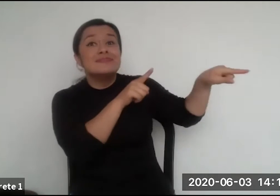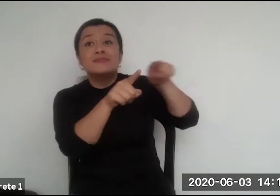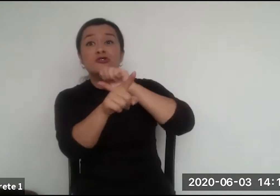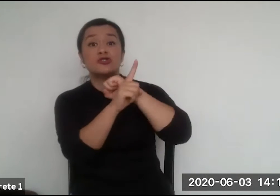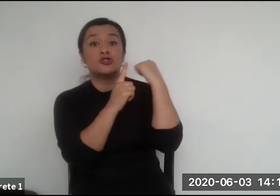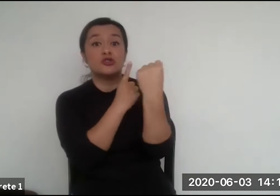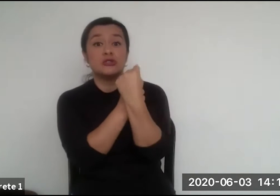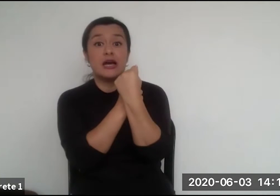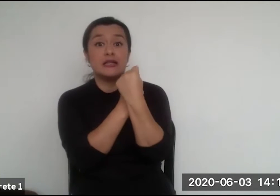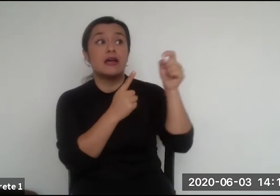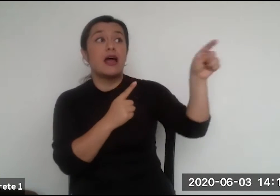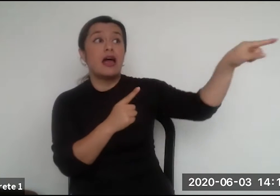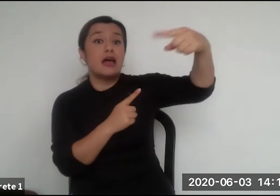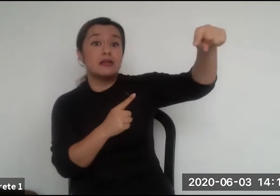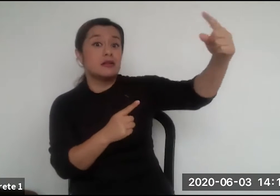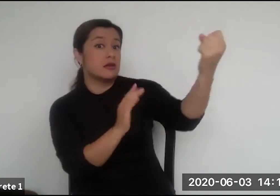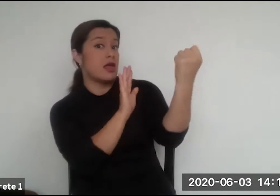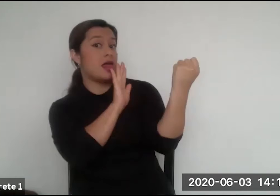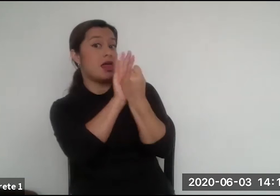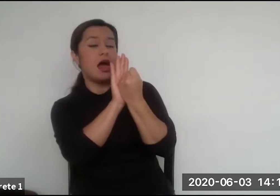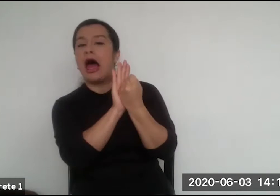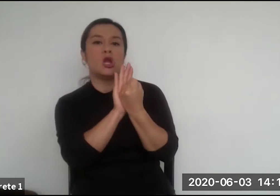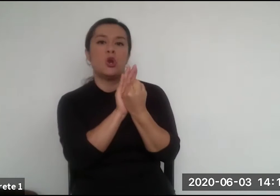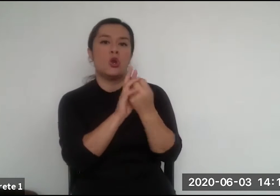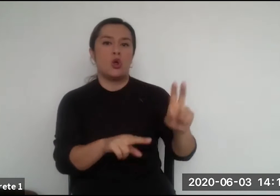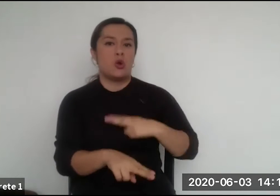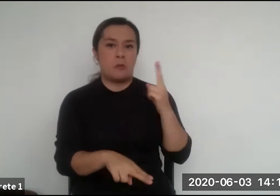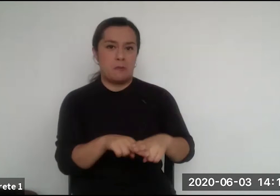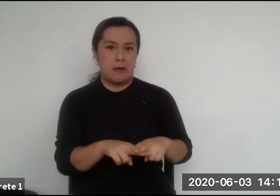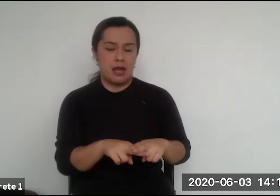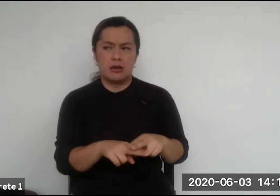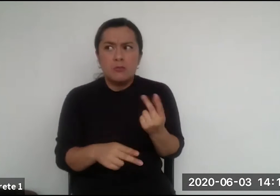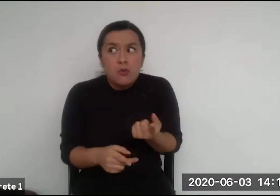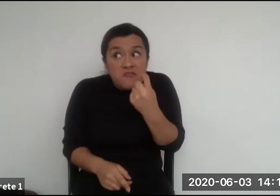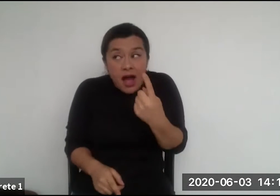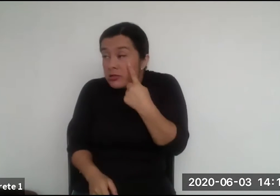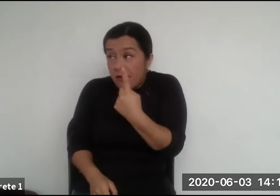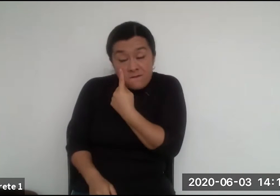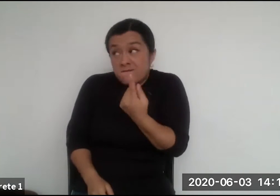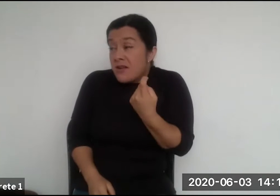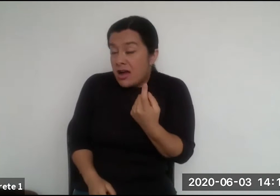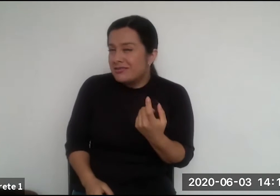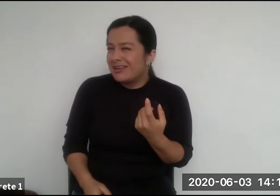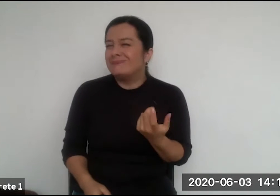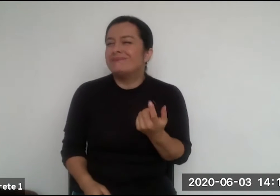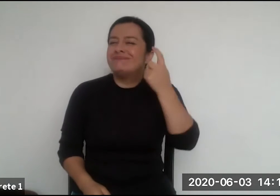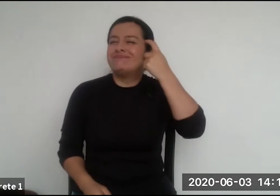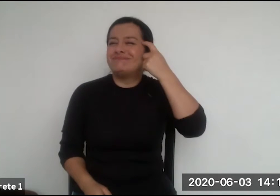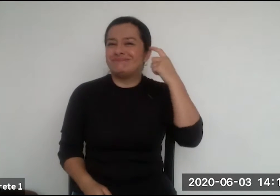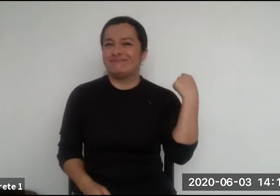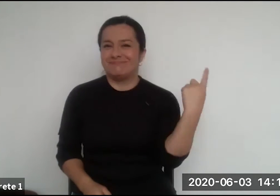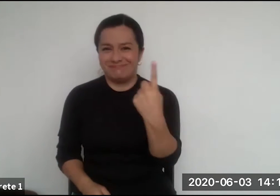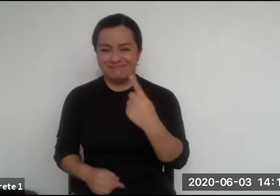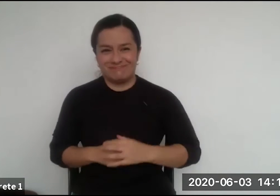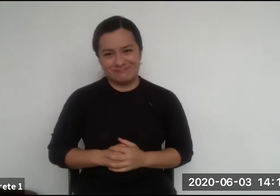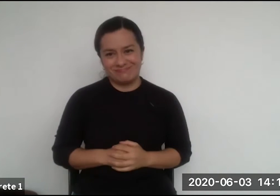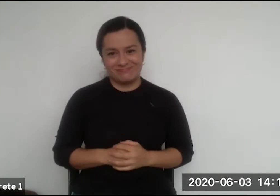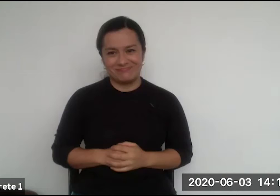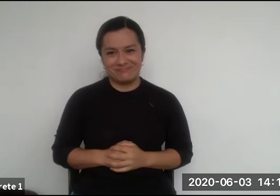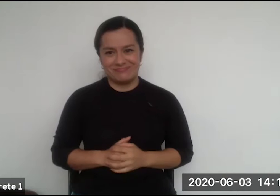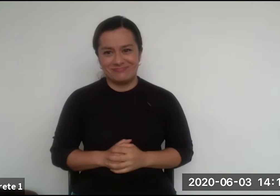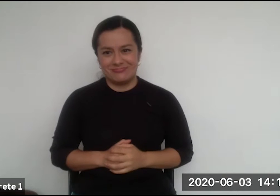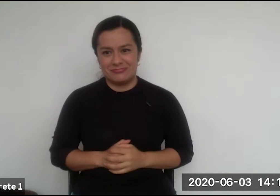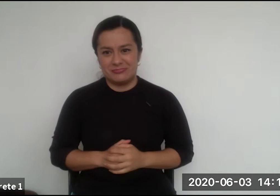cierta normalidad ocular céntrica, ¿no? Ahora, el hecho de